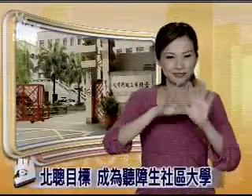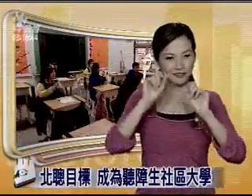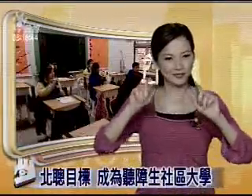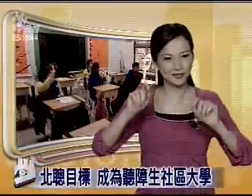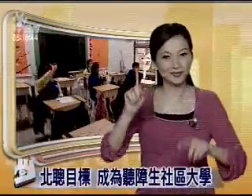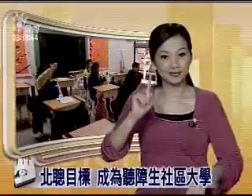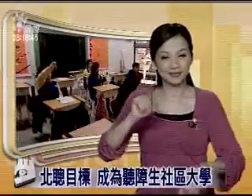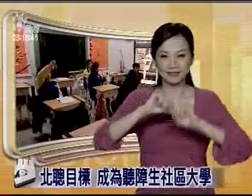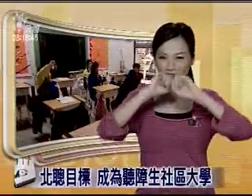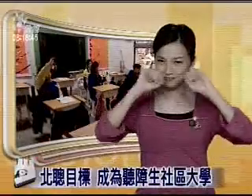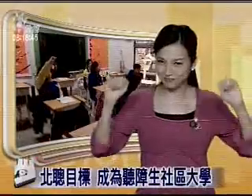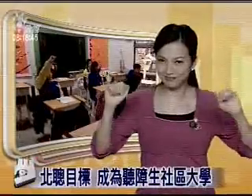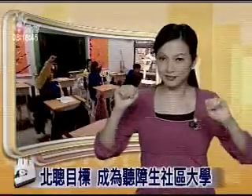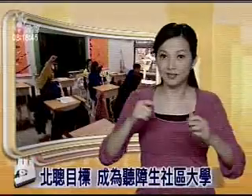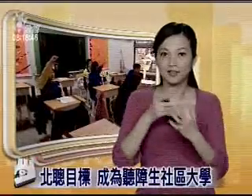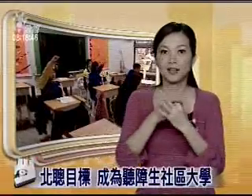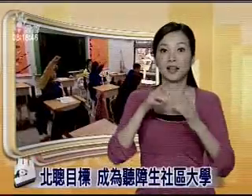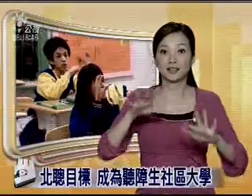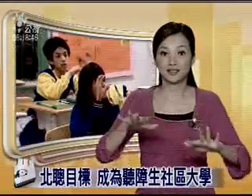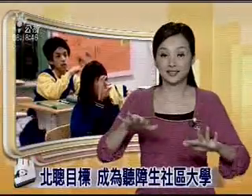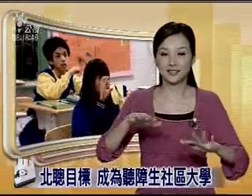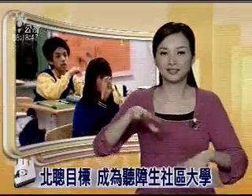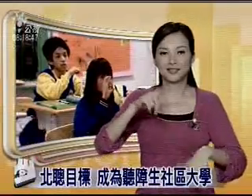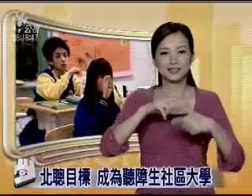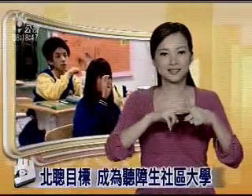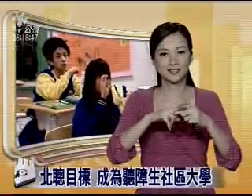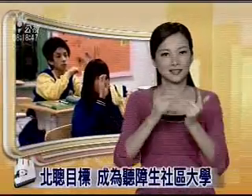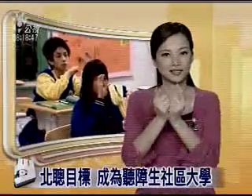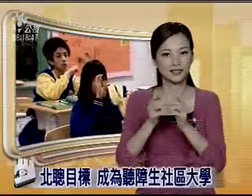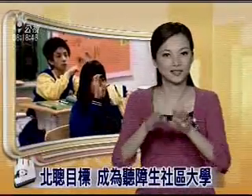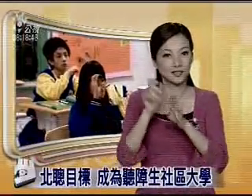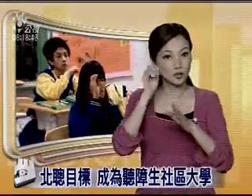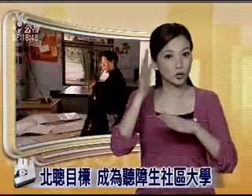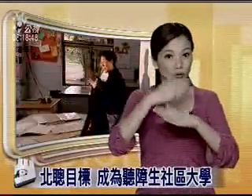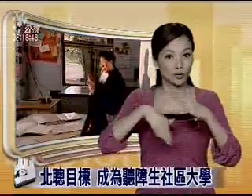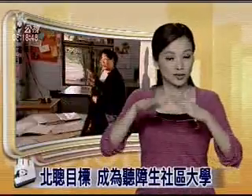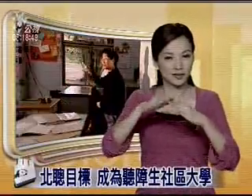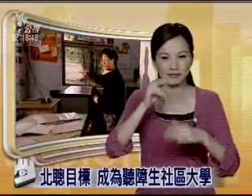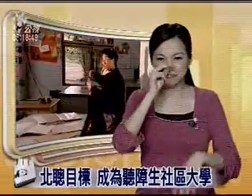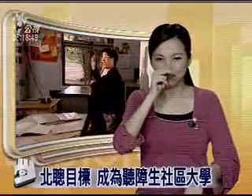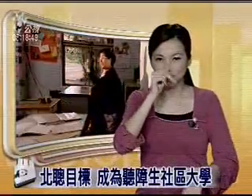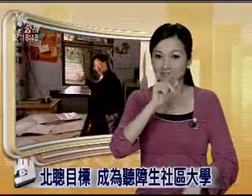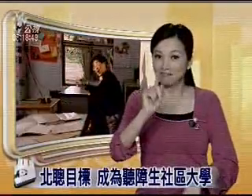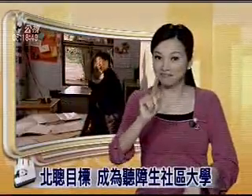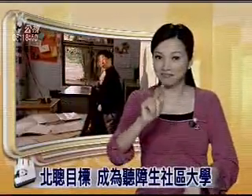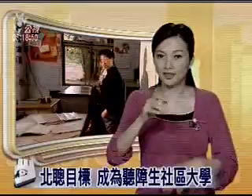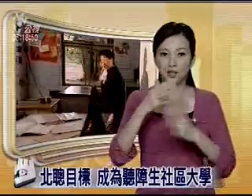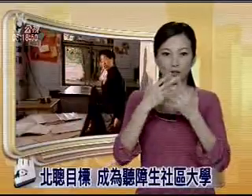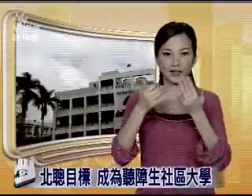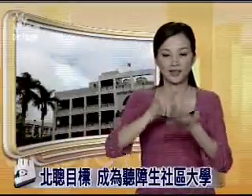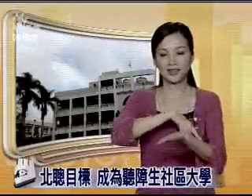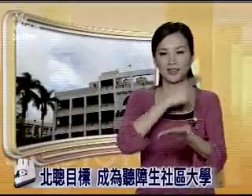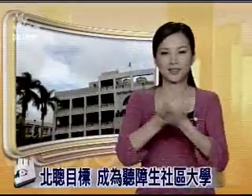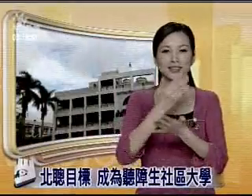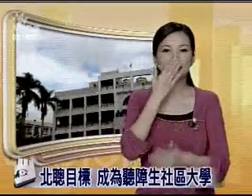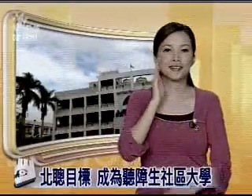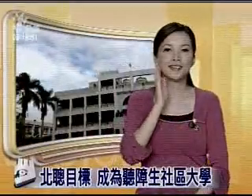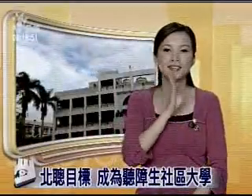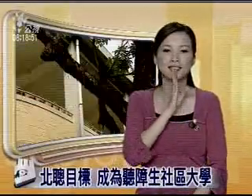看。首先带大家认识的是台北启聪学校，这里最大的特色是北聪自有专修